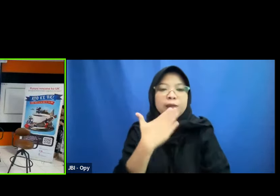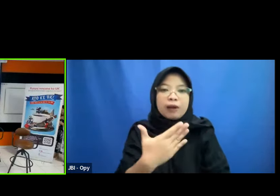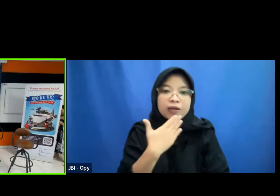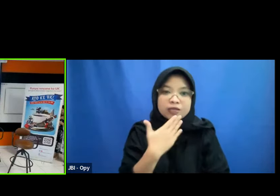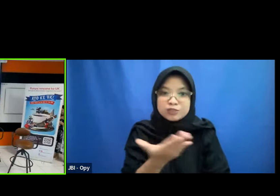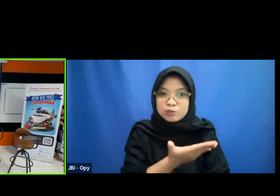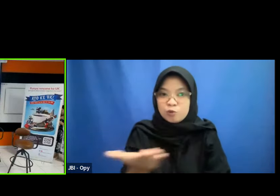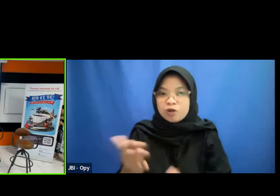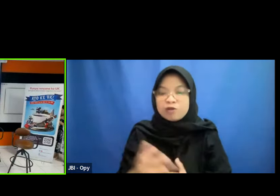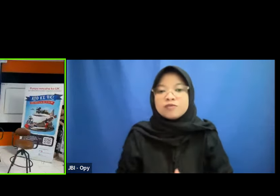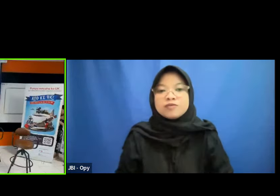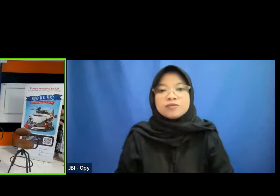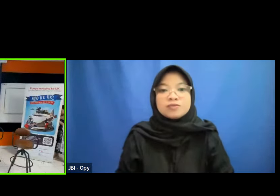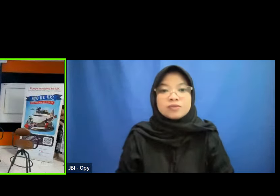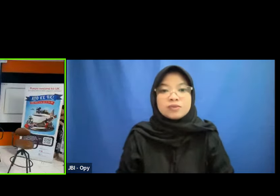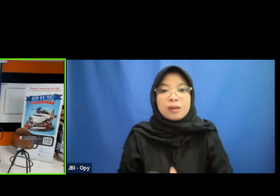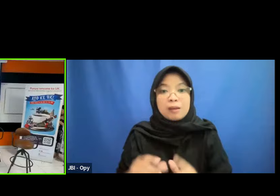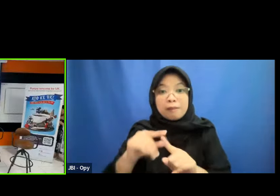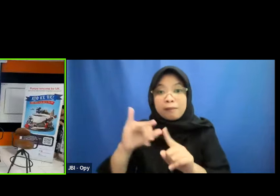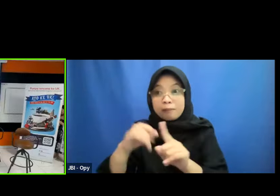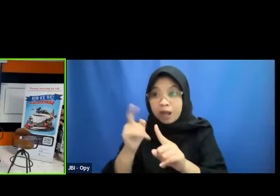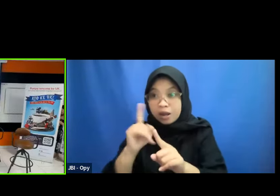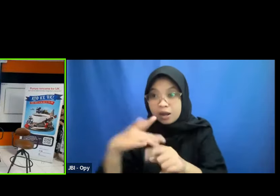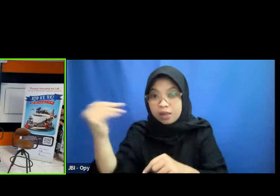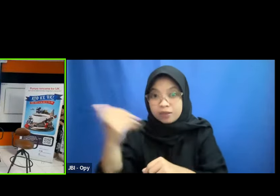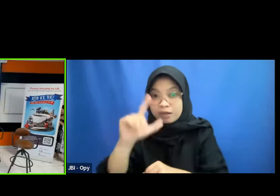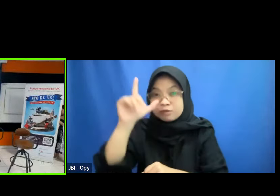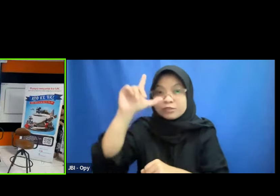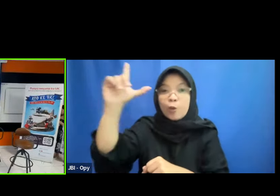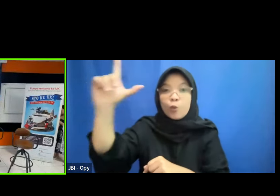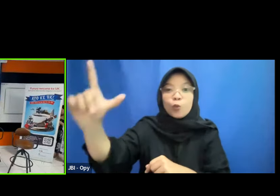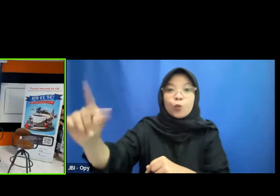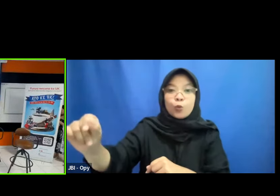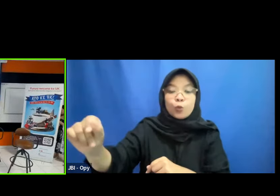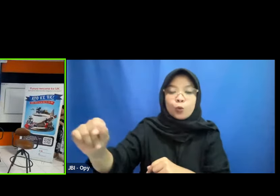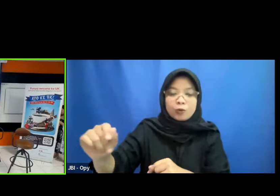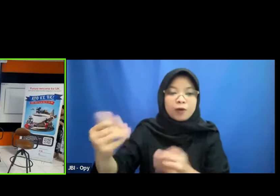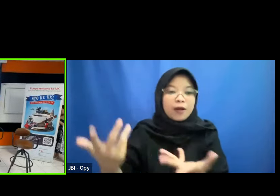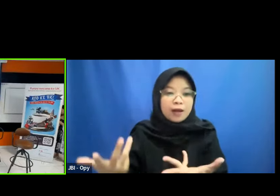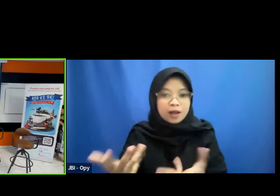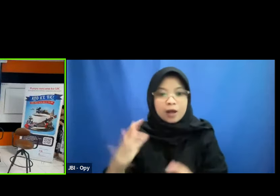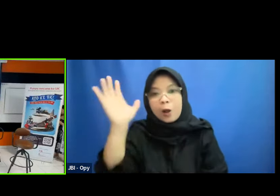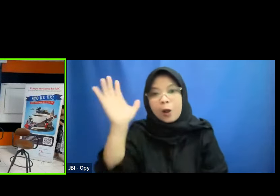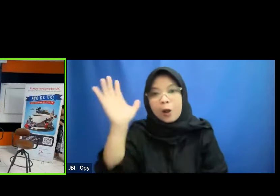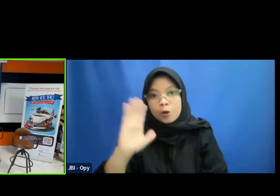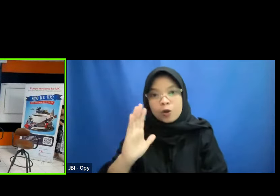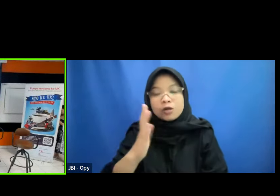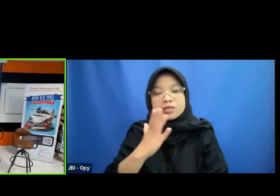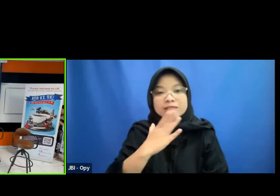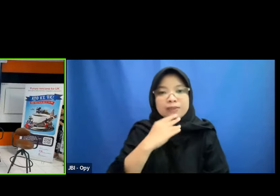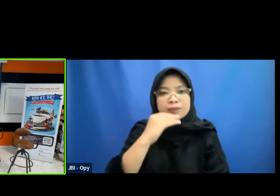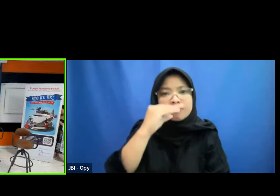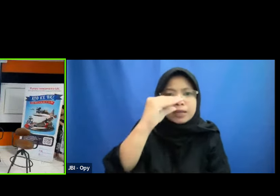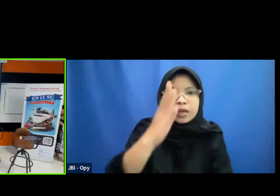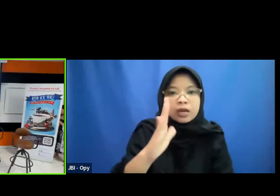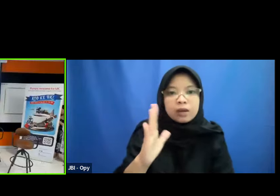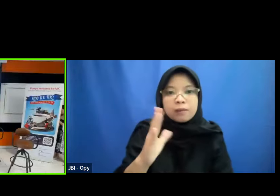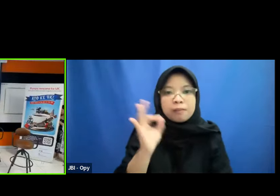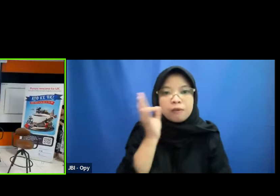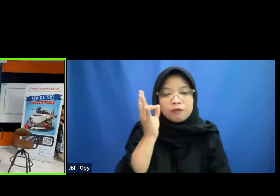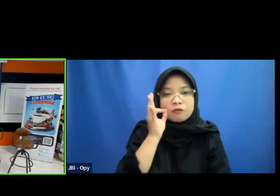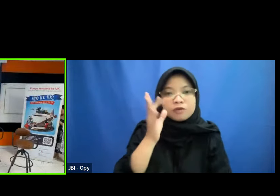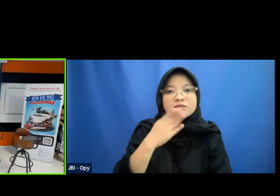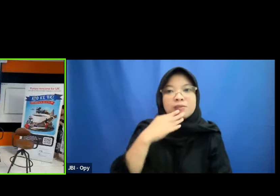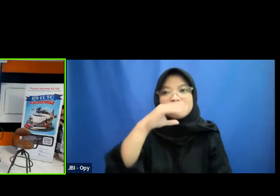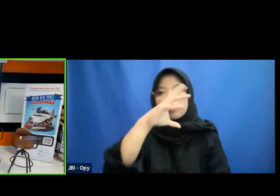bubur pantai indah kapu enggak paling jauh kayaknya so Halo selamat pagi selamat pagi selamat sore udah